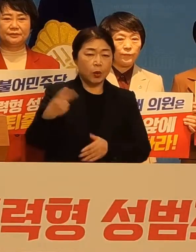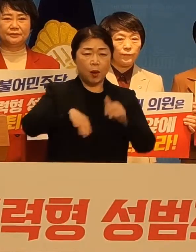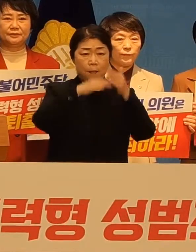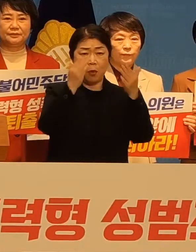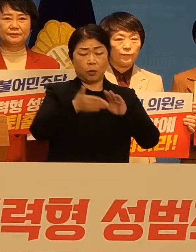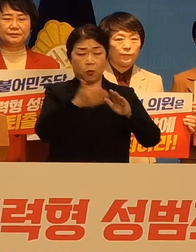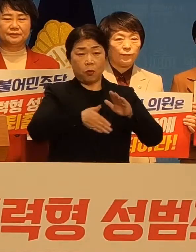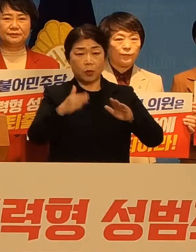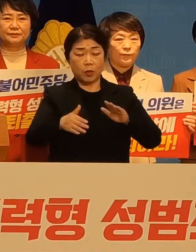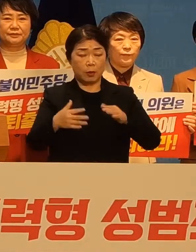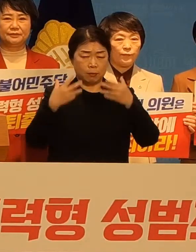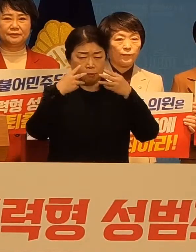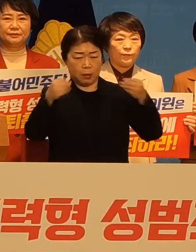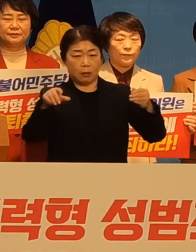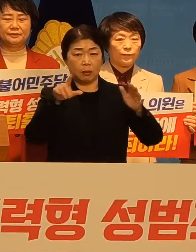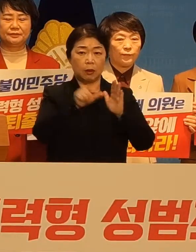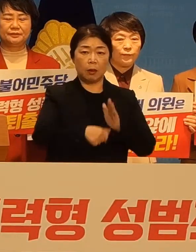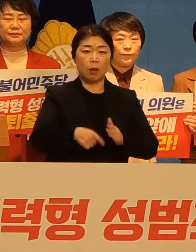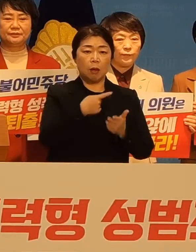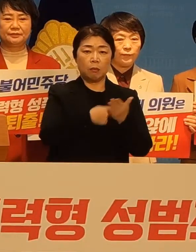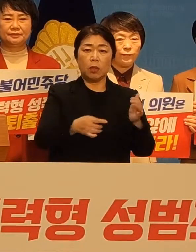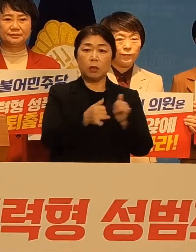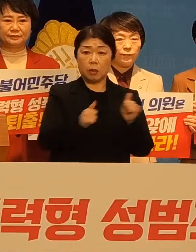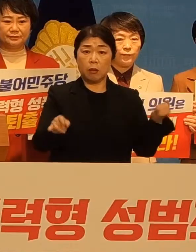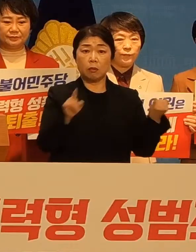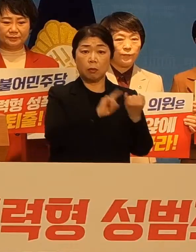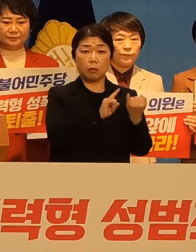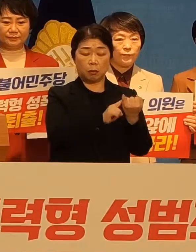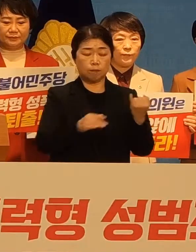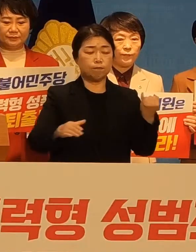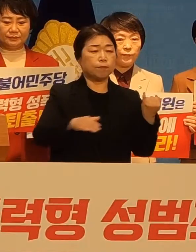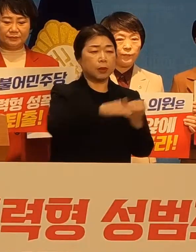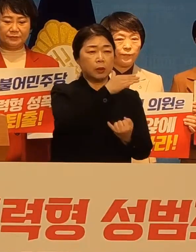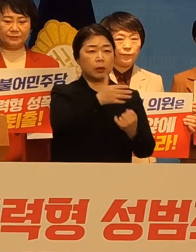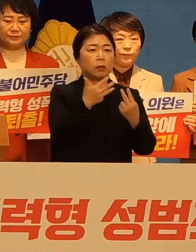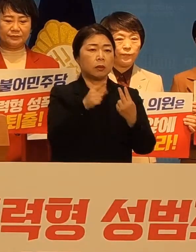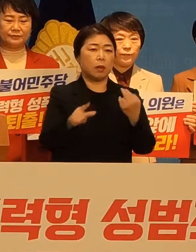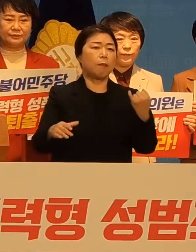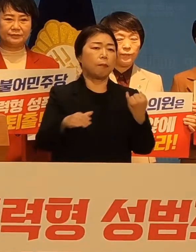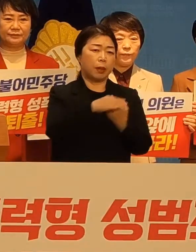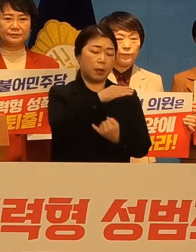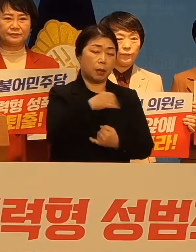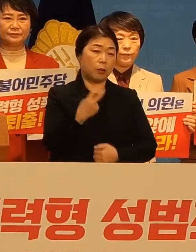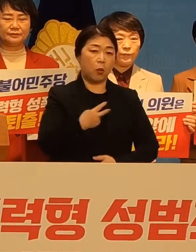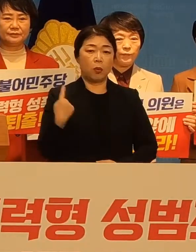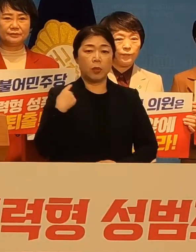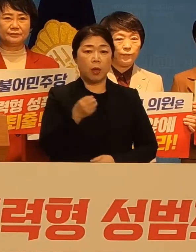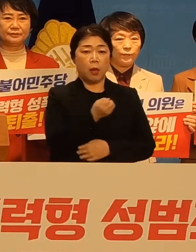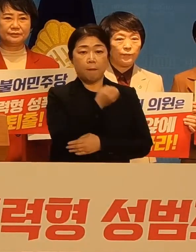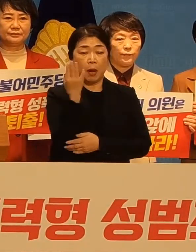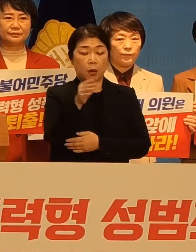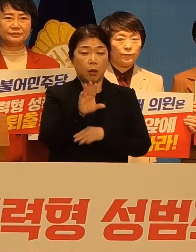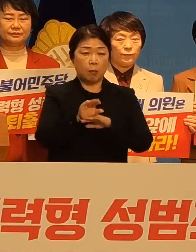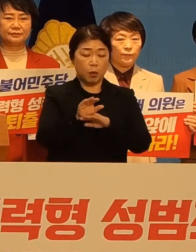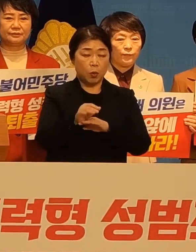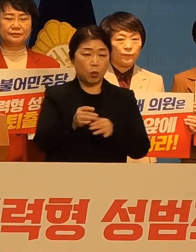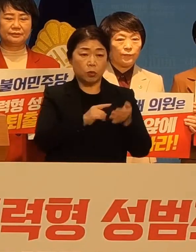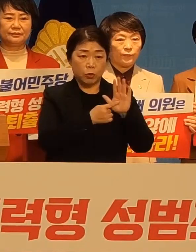공개적인 자리에서 이 피해자에 대한 2차 가해를 서슴지 않으며 심지어 어제 방송에 출연했던 것에